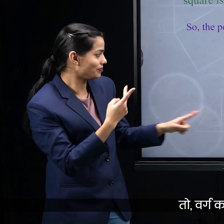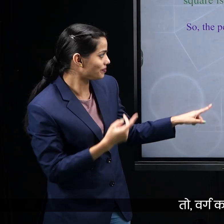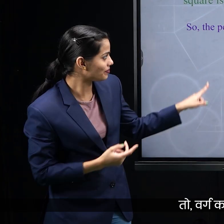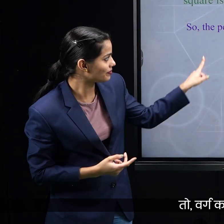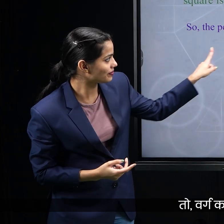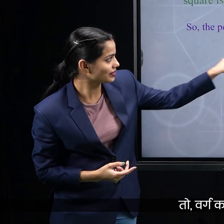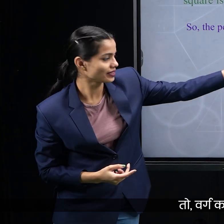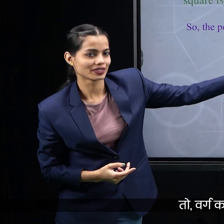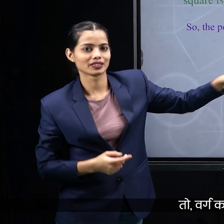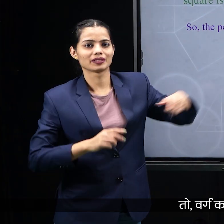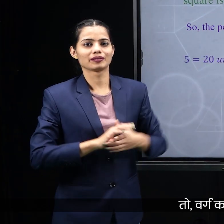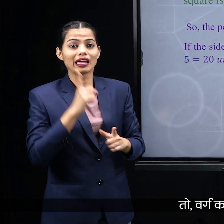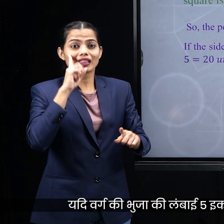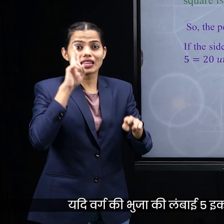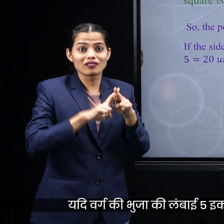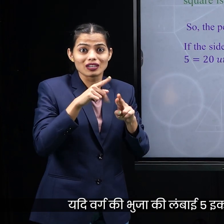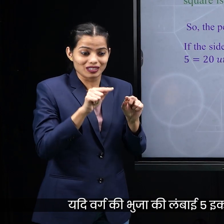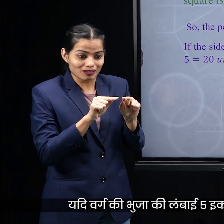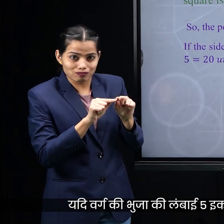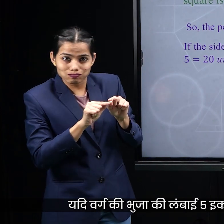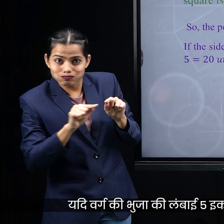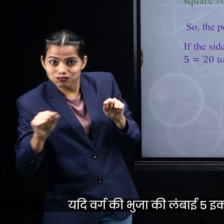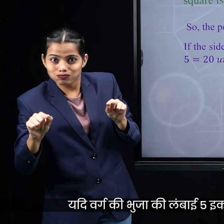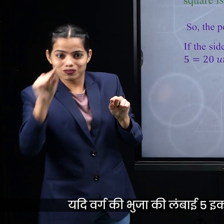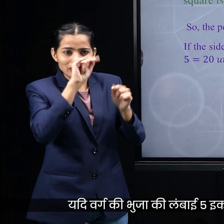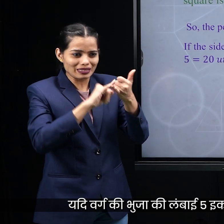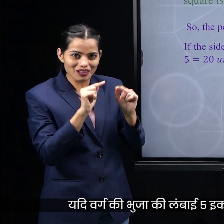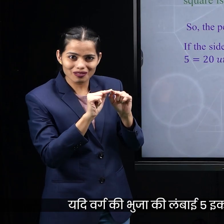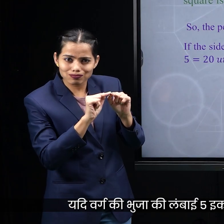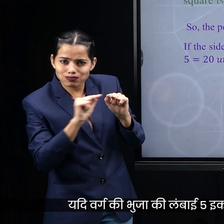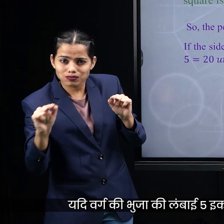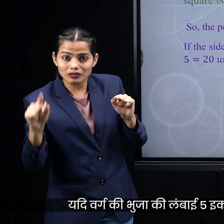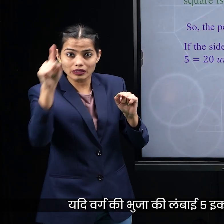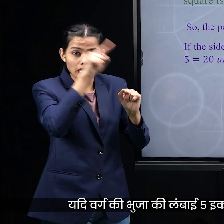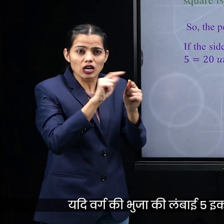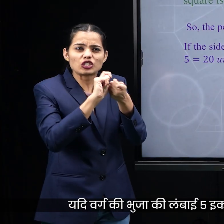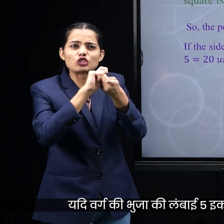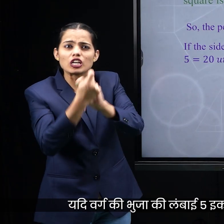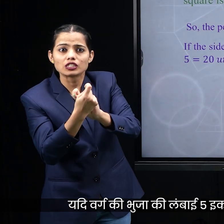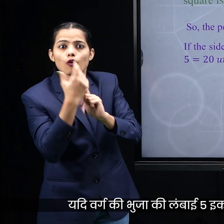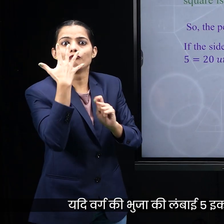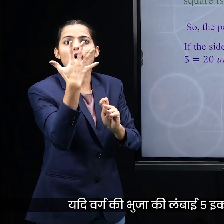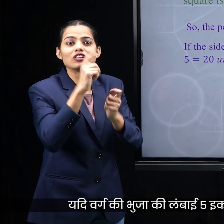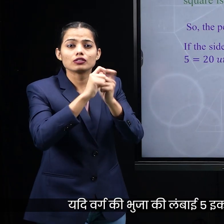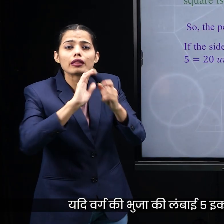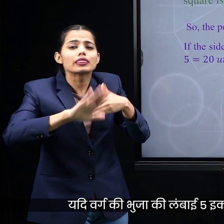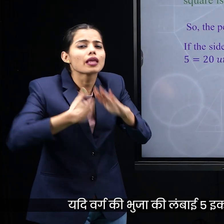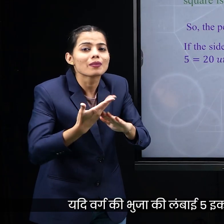है। यदि वर्ग की भुजा की लंबाई 5 इकाइयों में बदल जाती है